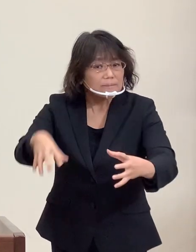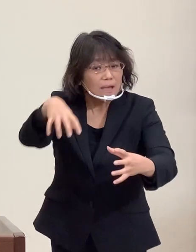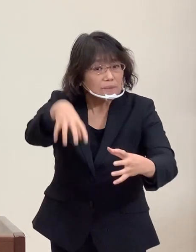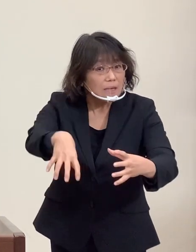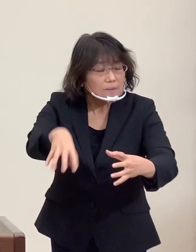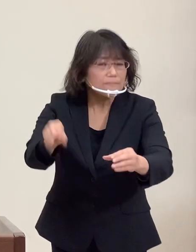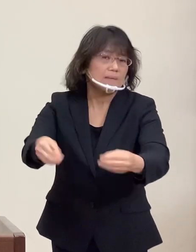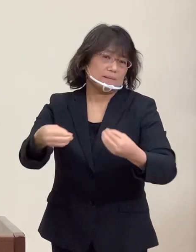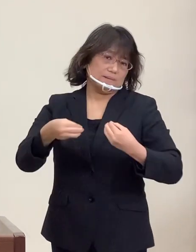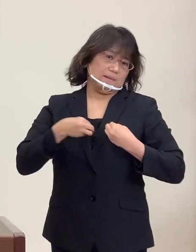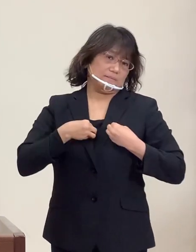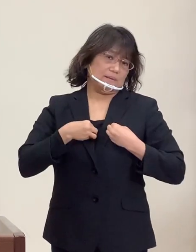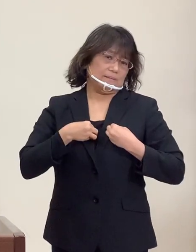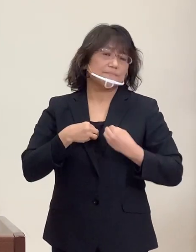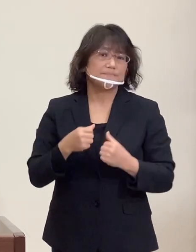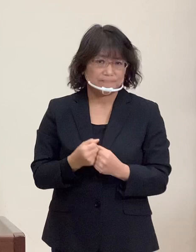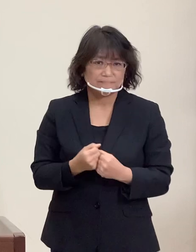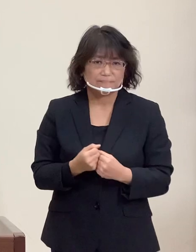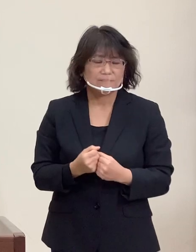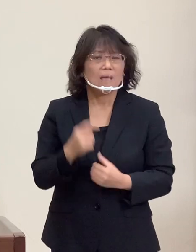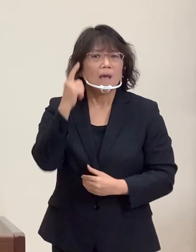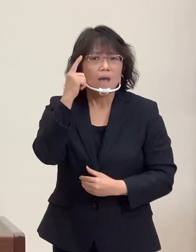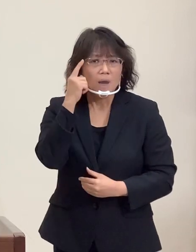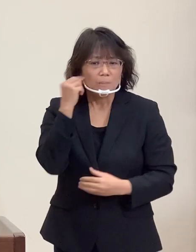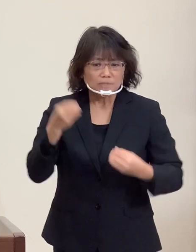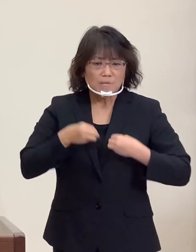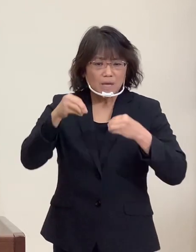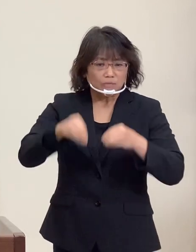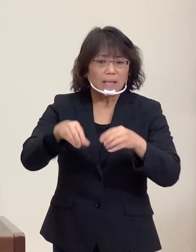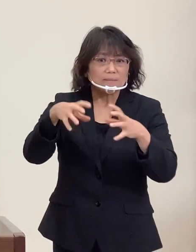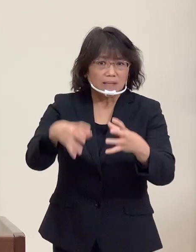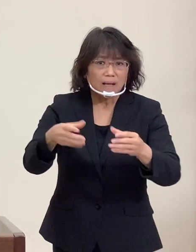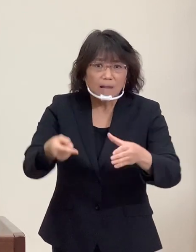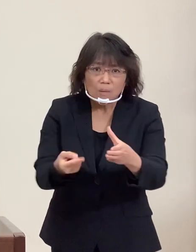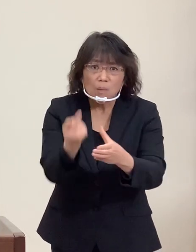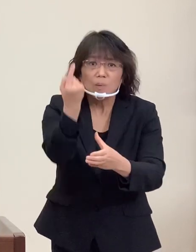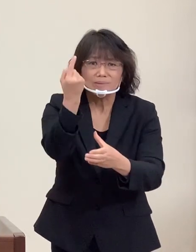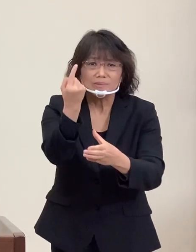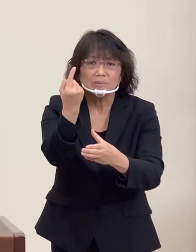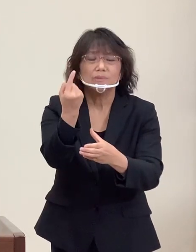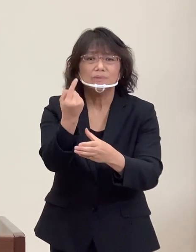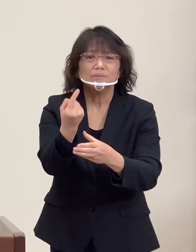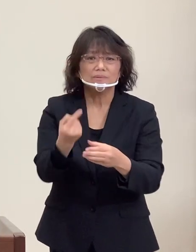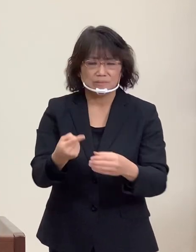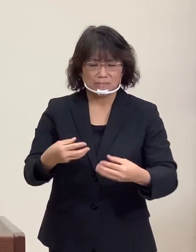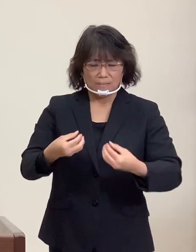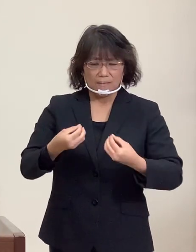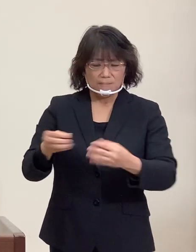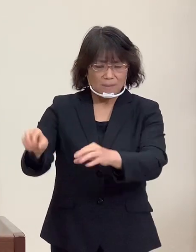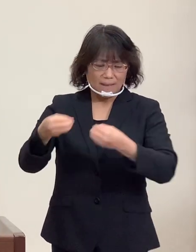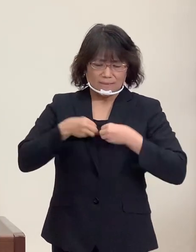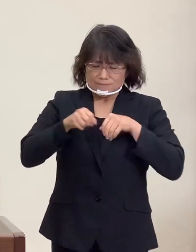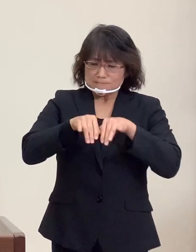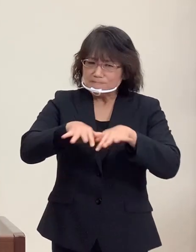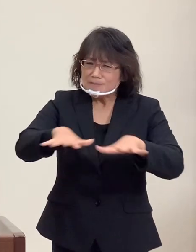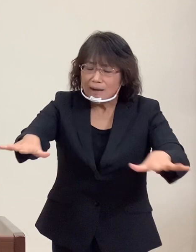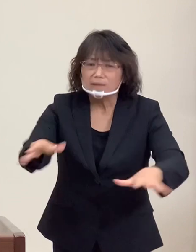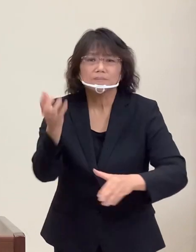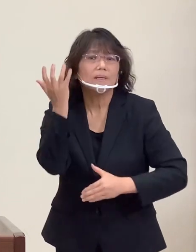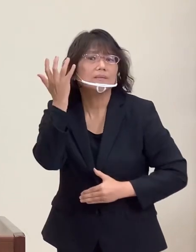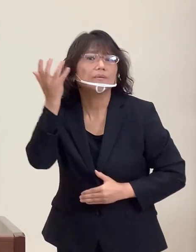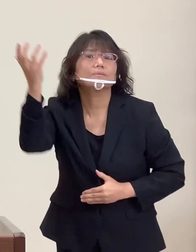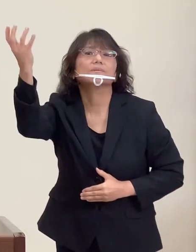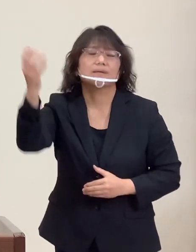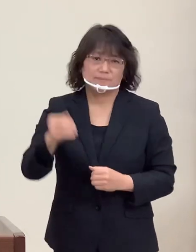両政党なるなどひとたびクラスターが発生しますと大規模な感染拡大につながるおそれがござい